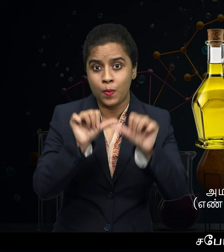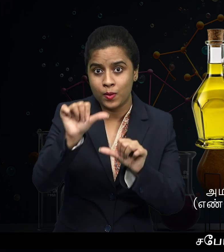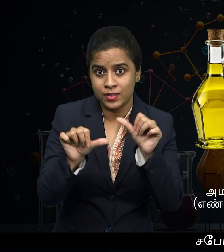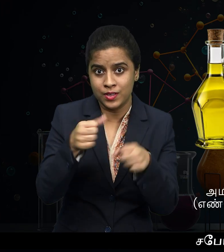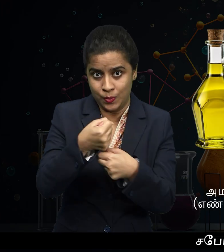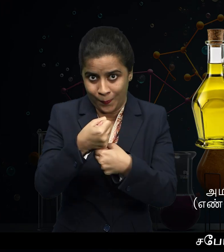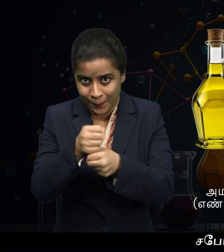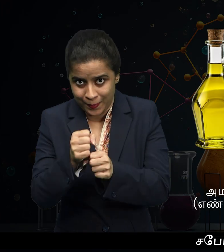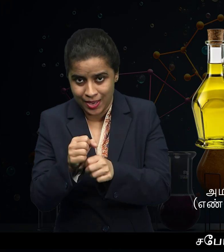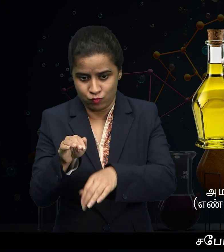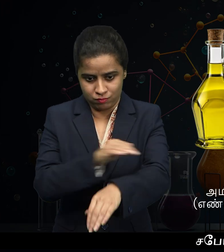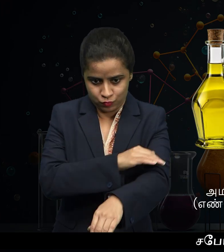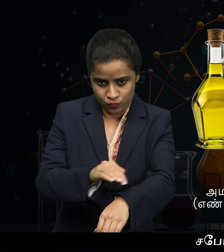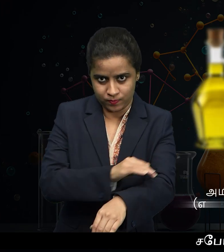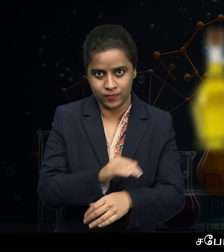சாப்போனிஃபிகேஷன்,